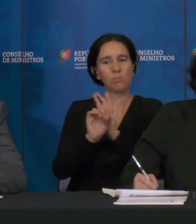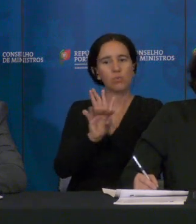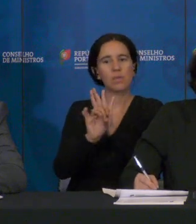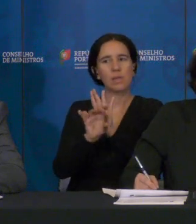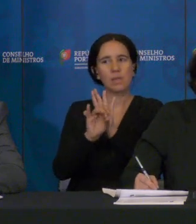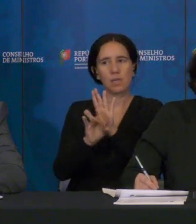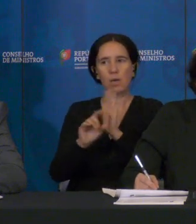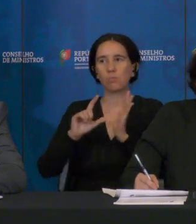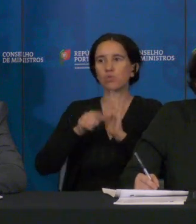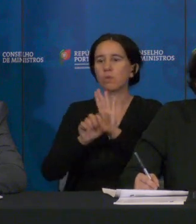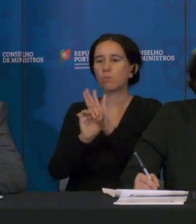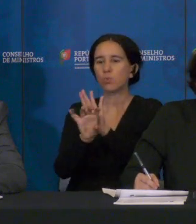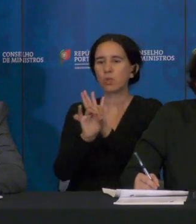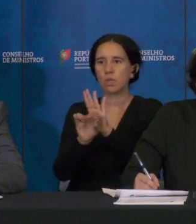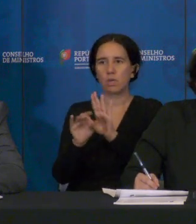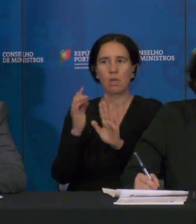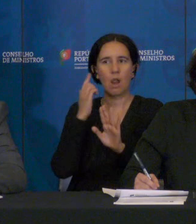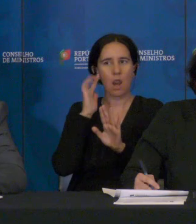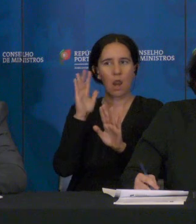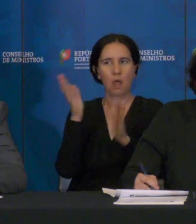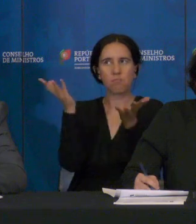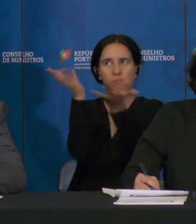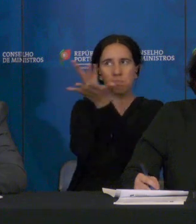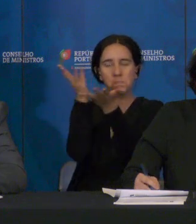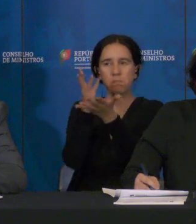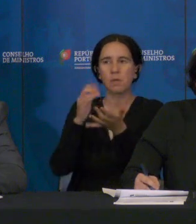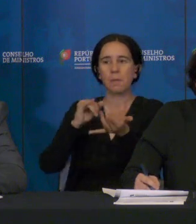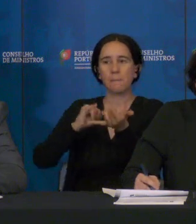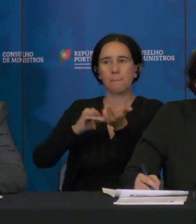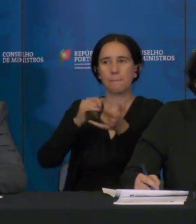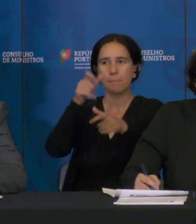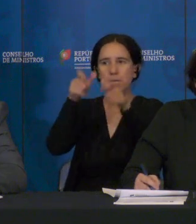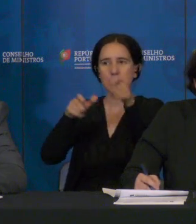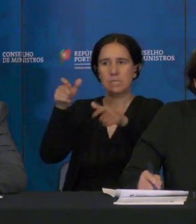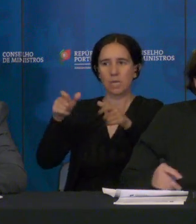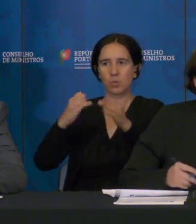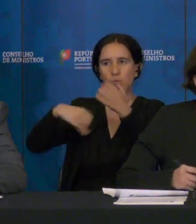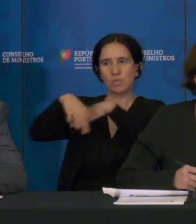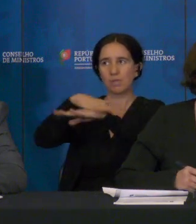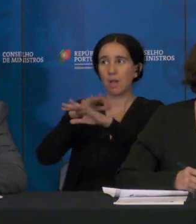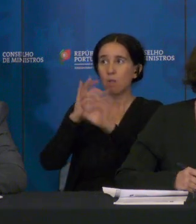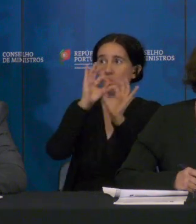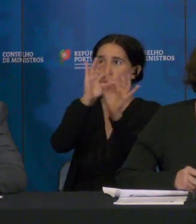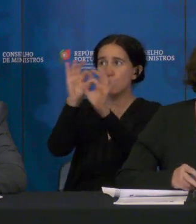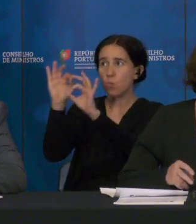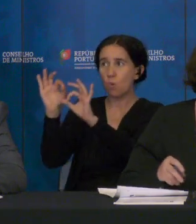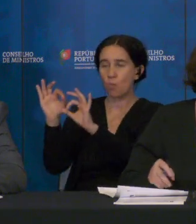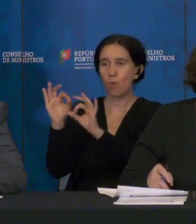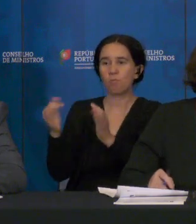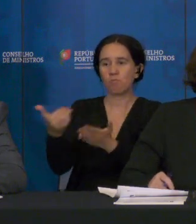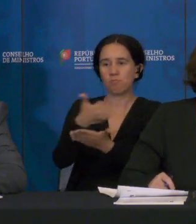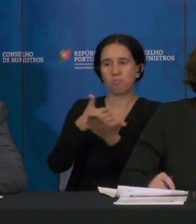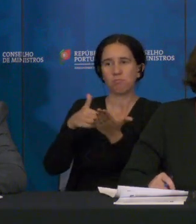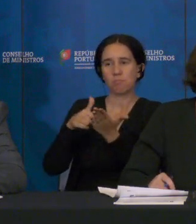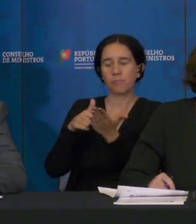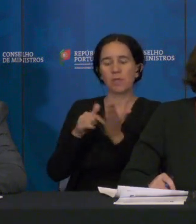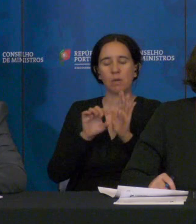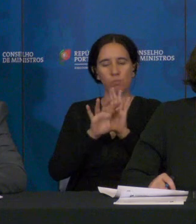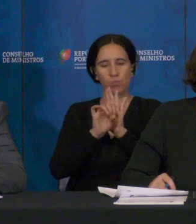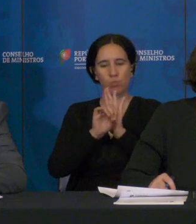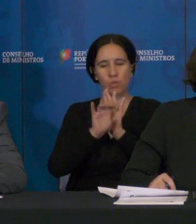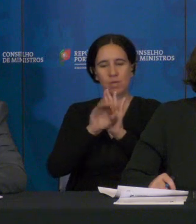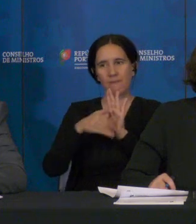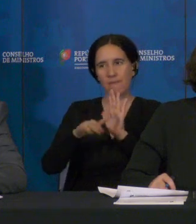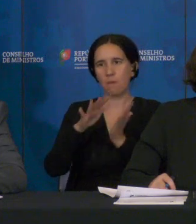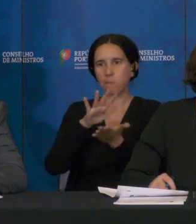o projeto de portaria encontra-se em consulta dos parceiros sociais e, portanto, mal termina esta consulta, esta portaria será